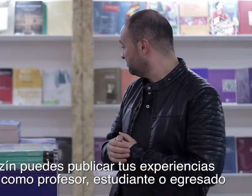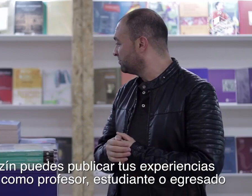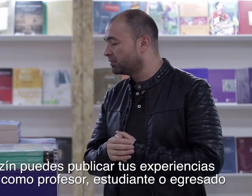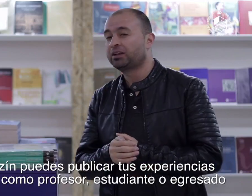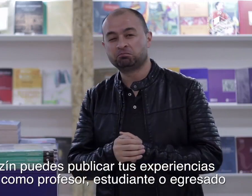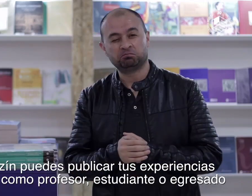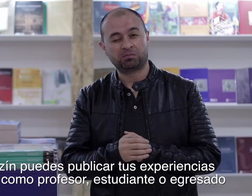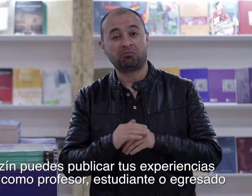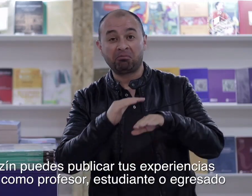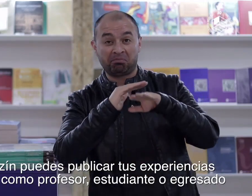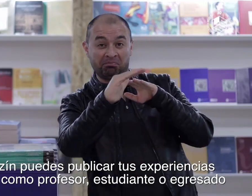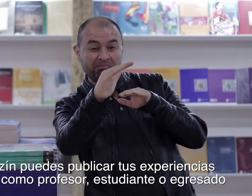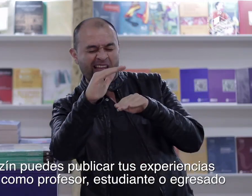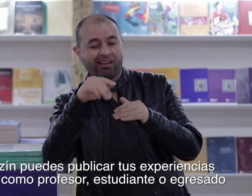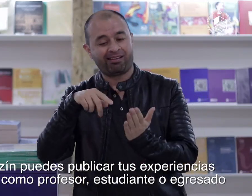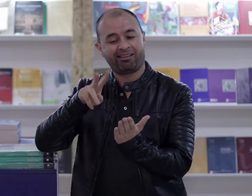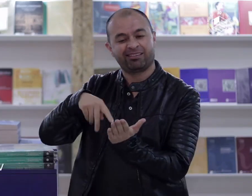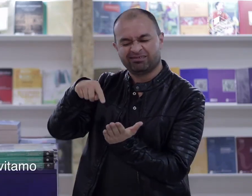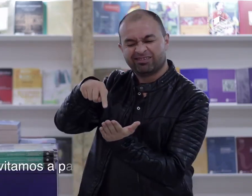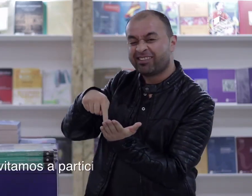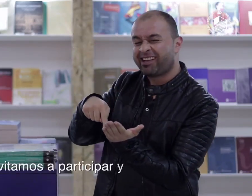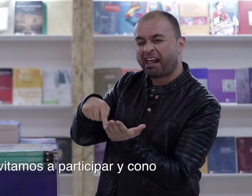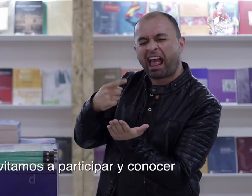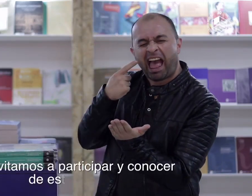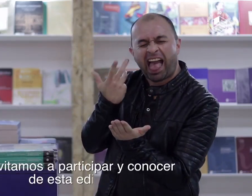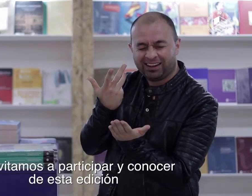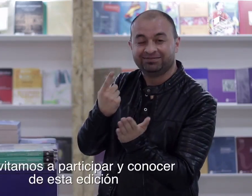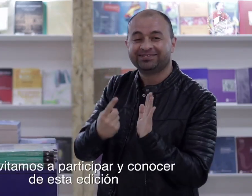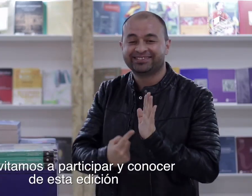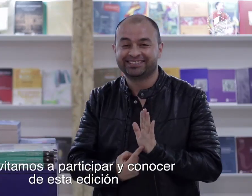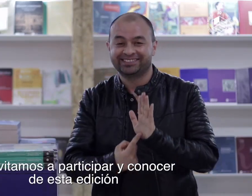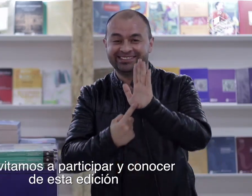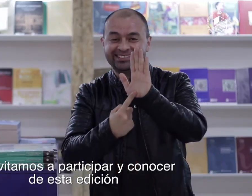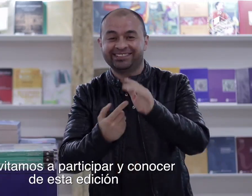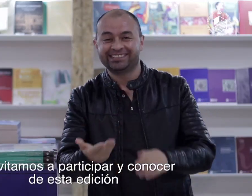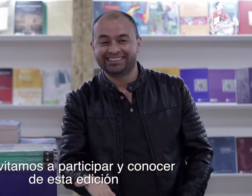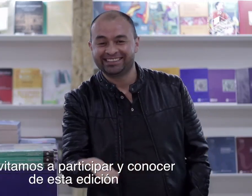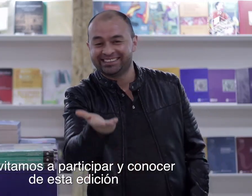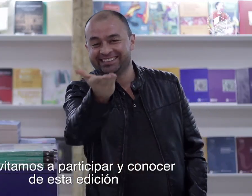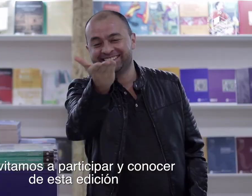Te invitamos a participar y conocer de esta edición.